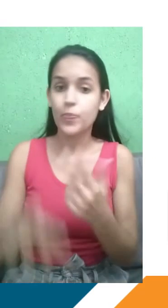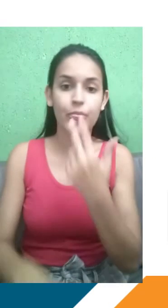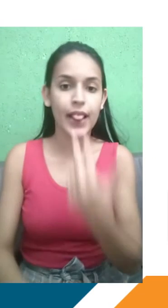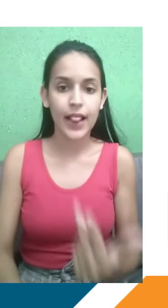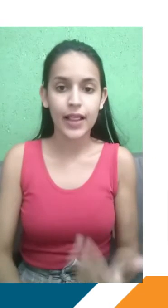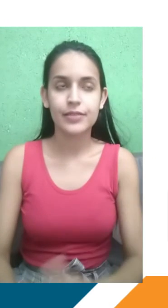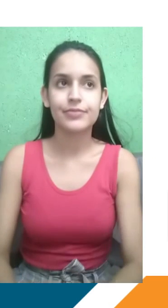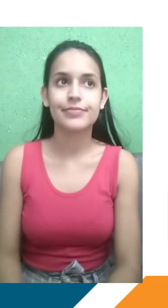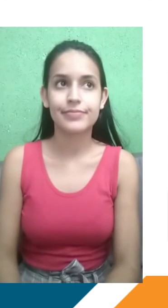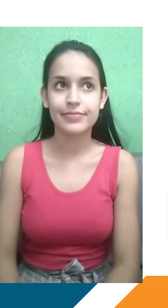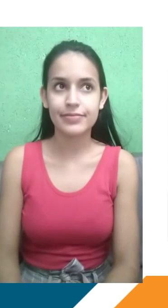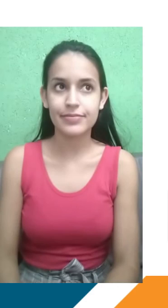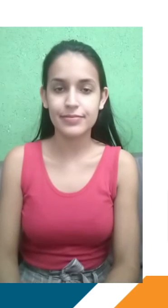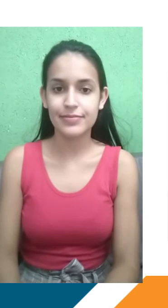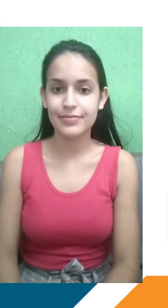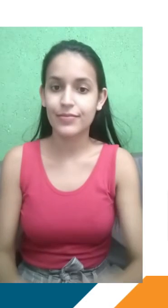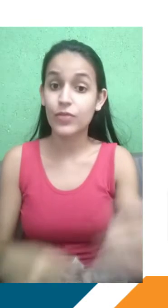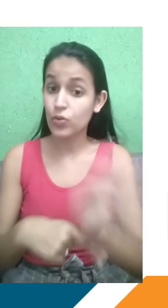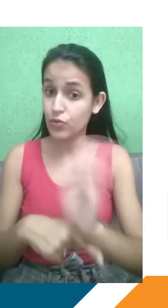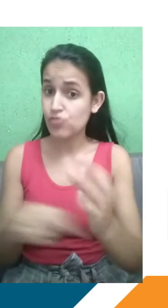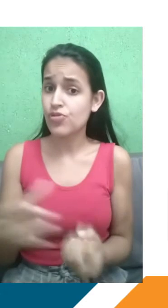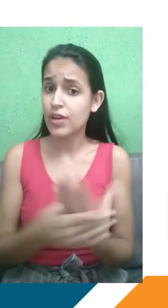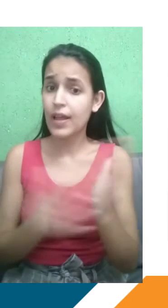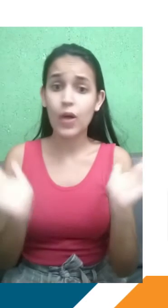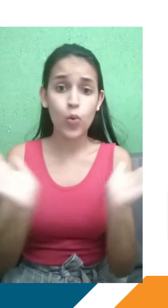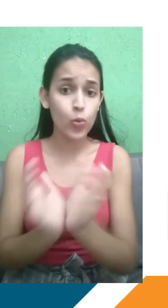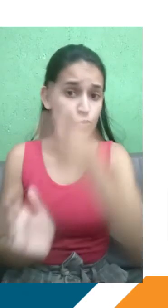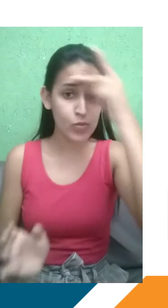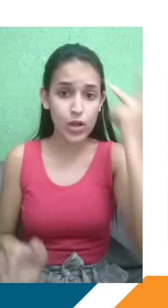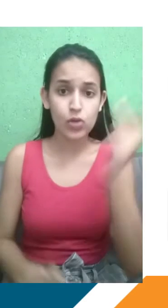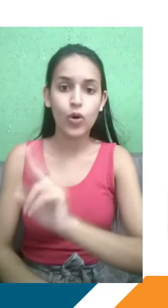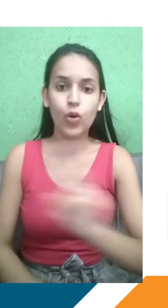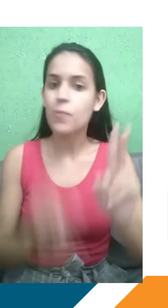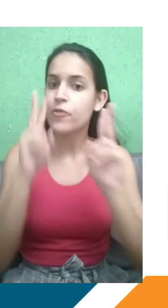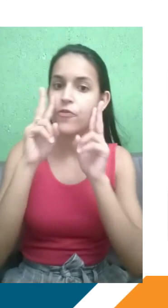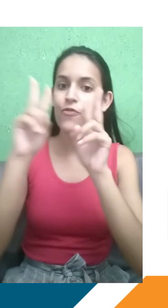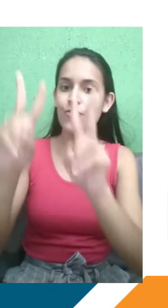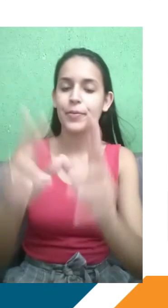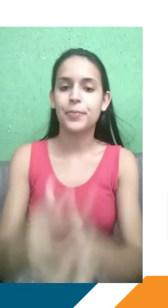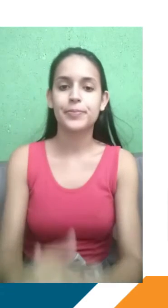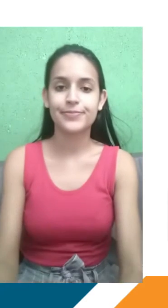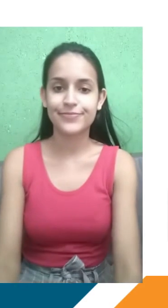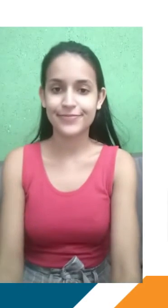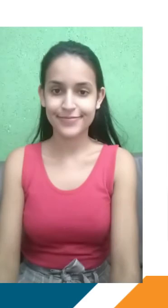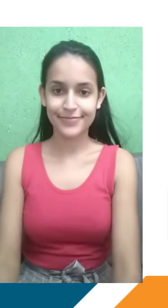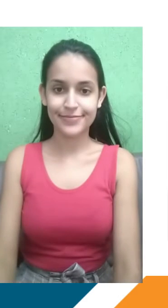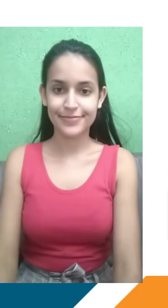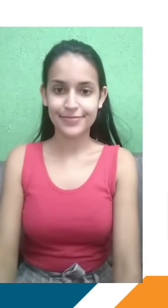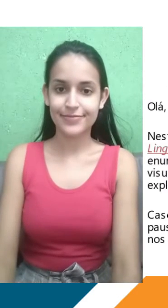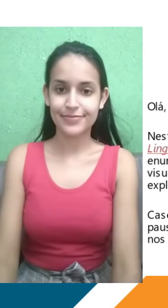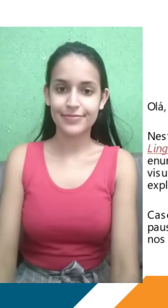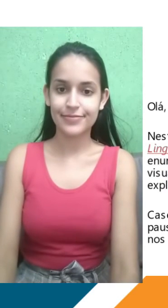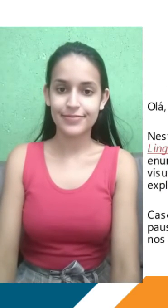foi organizado por Sabrina Gomes da Silva Moreira, Jéssica Rodrigues da Silva, Felipe de Andrade Constâncio, Ana Paula Almeida